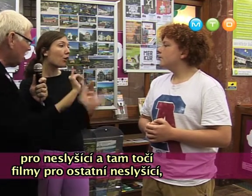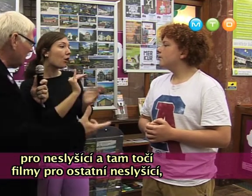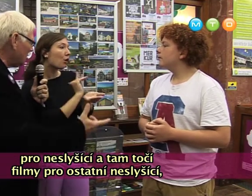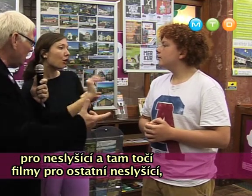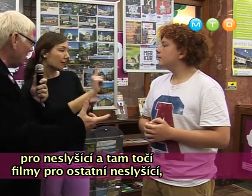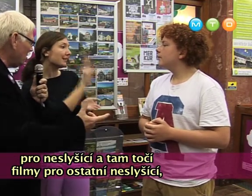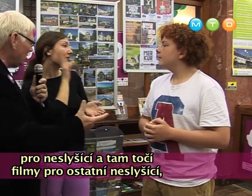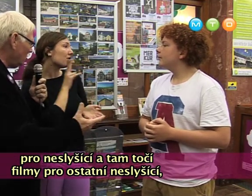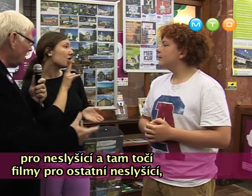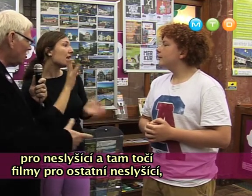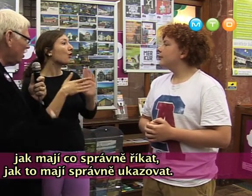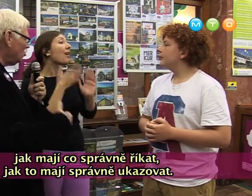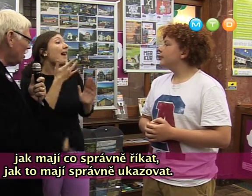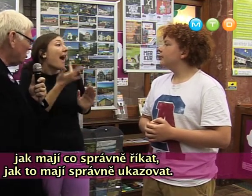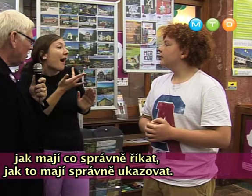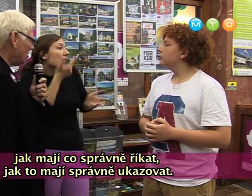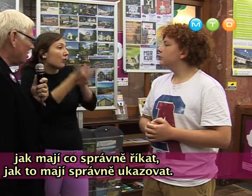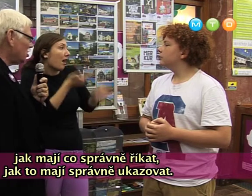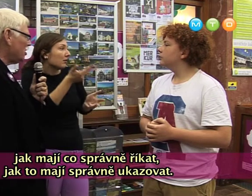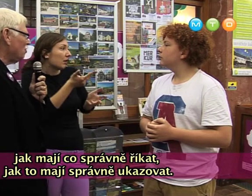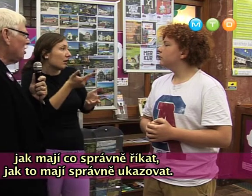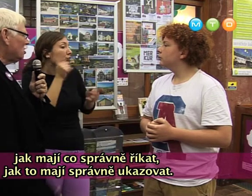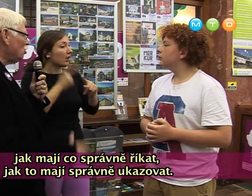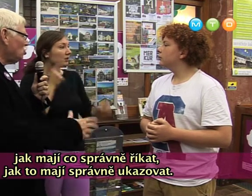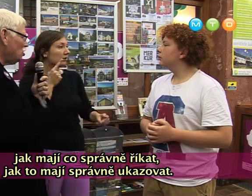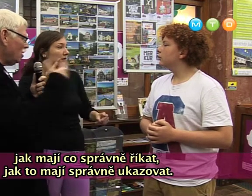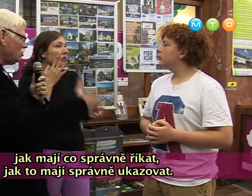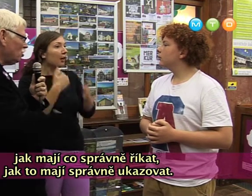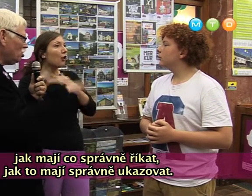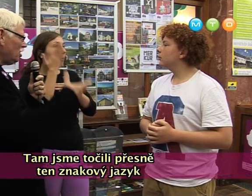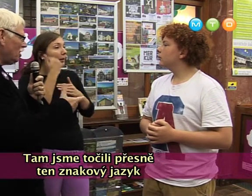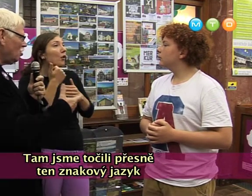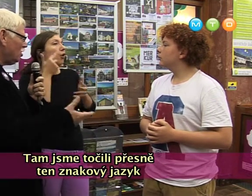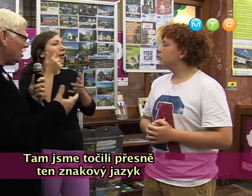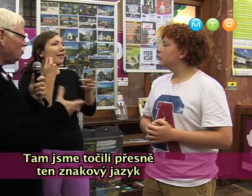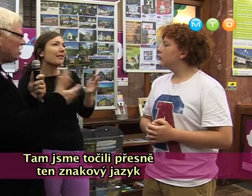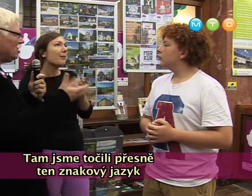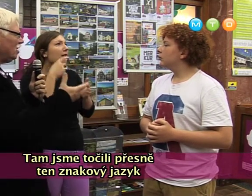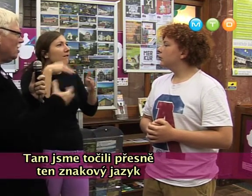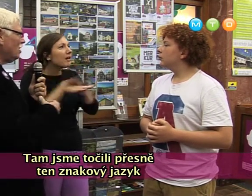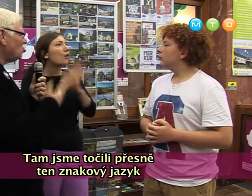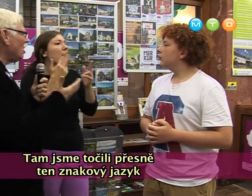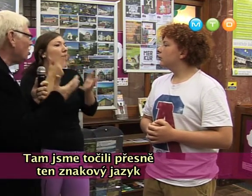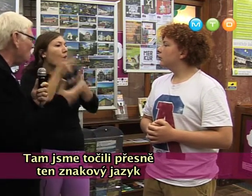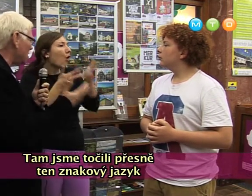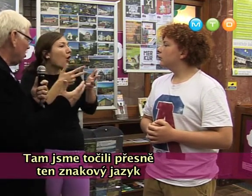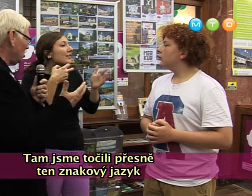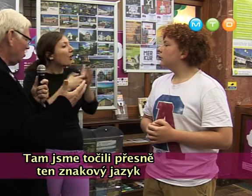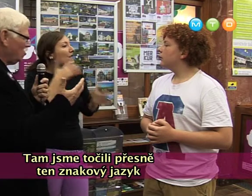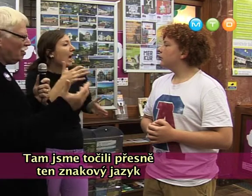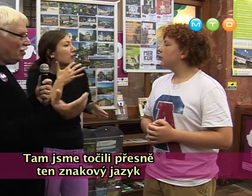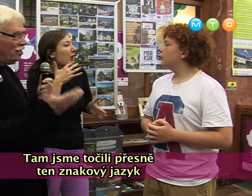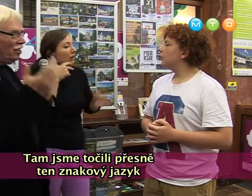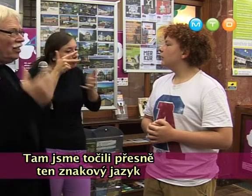co říkat správně, jo? Jak to mají ukazovat. Takže tam jsme točili takový ty přesně tu znakovou řeč,